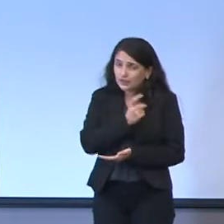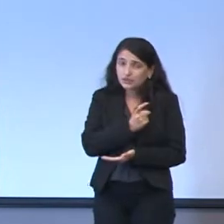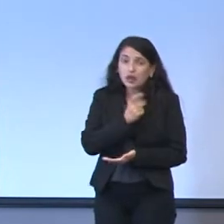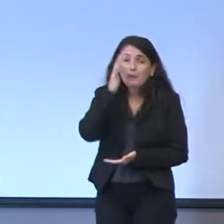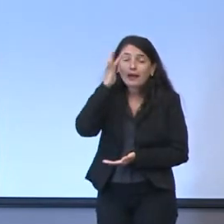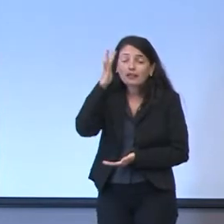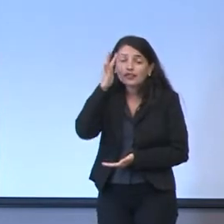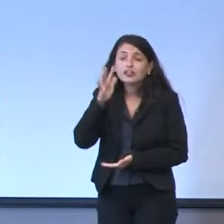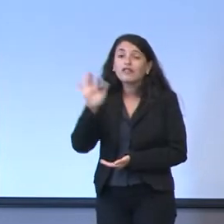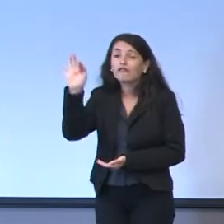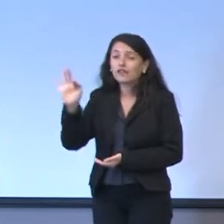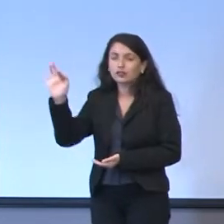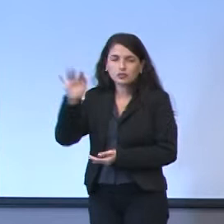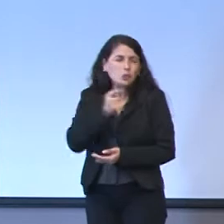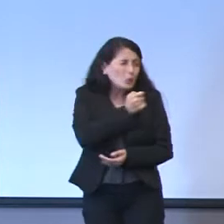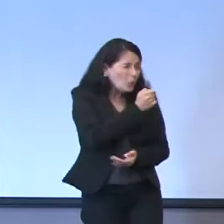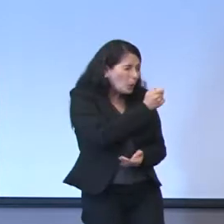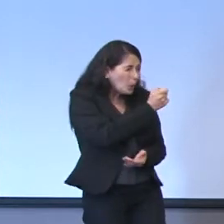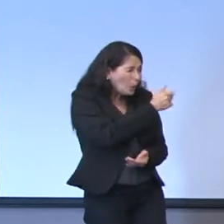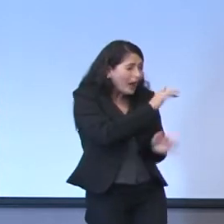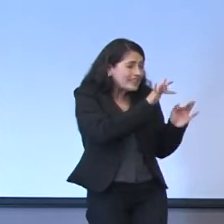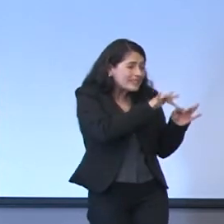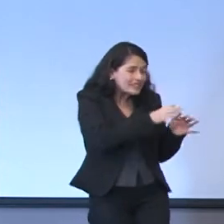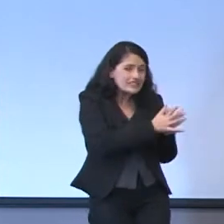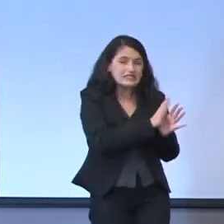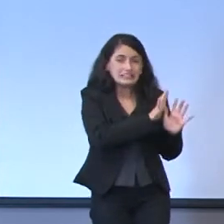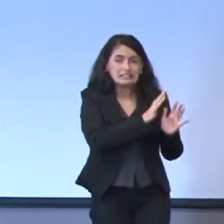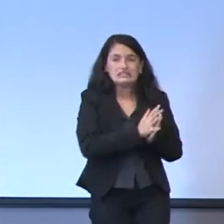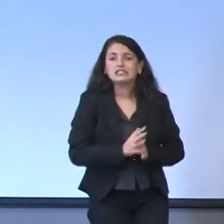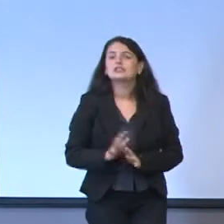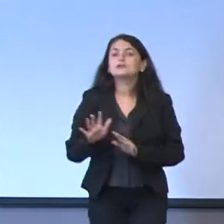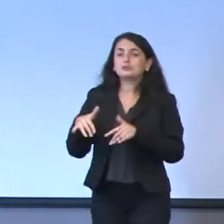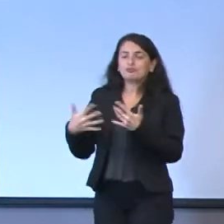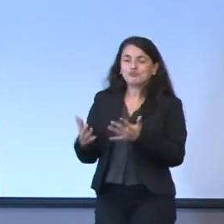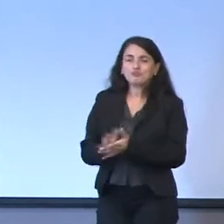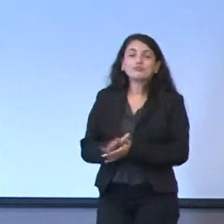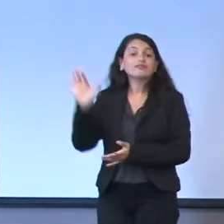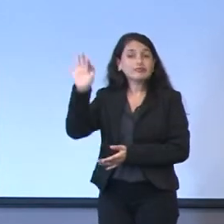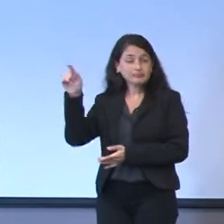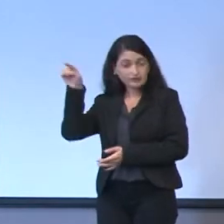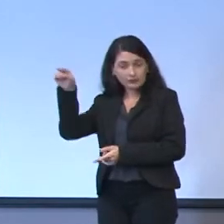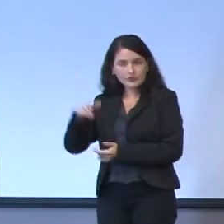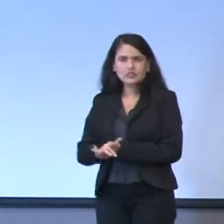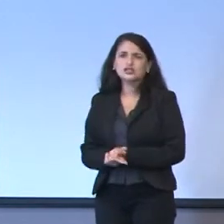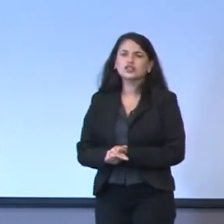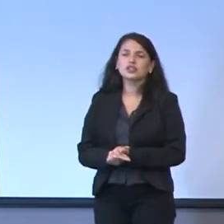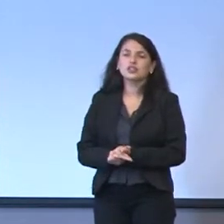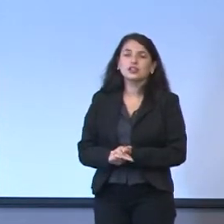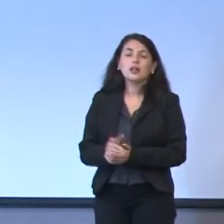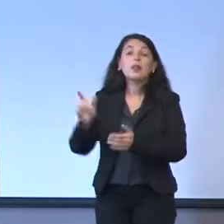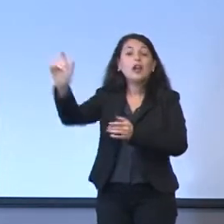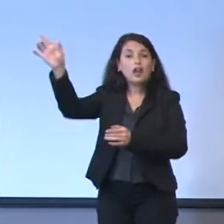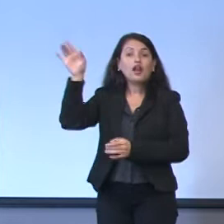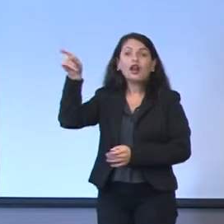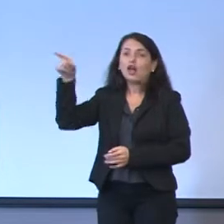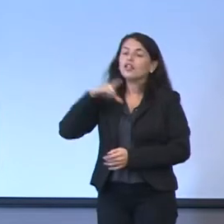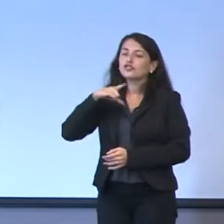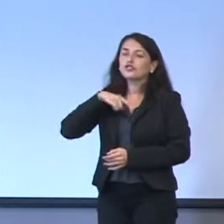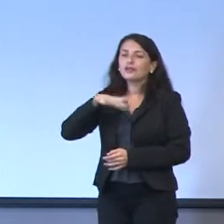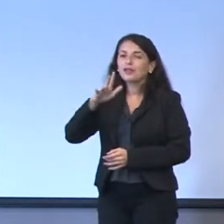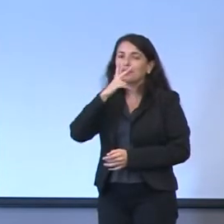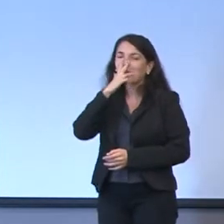E nessa faculdade, estou terminando, Flávia, perdão. Nessa faculdade, já tinham mais mentes diabólicas,